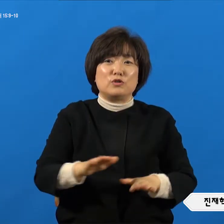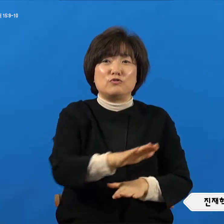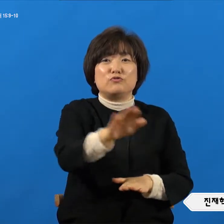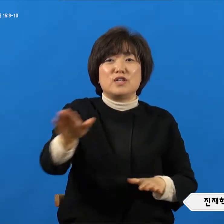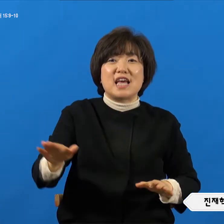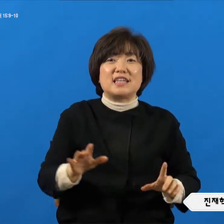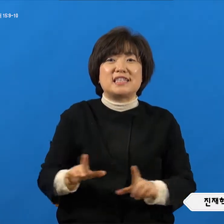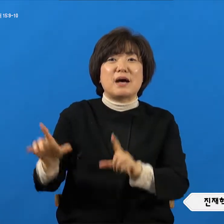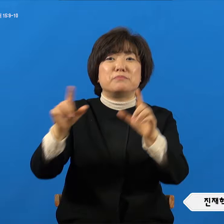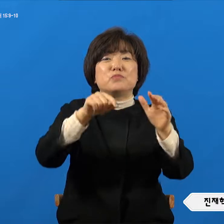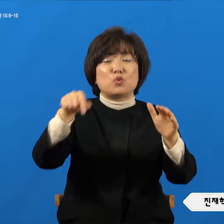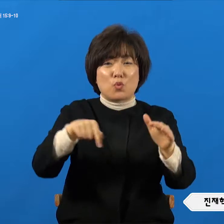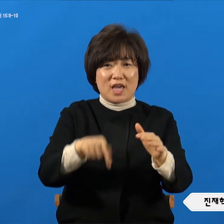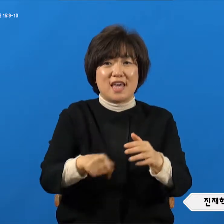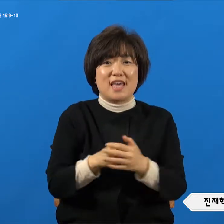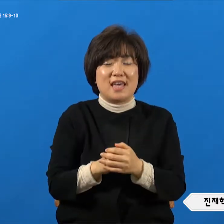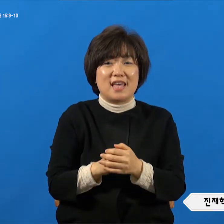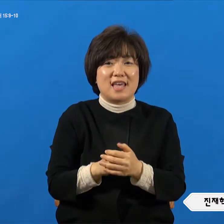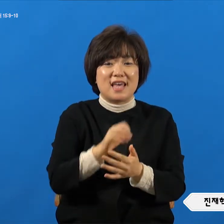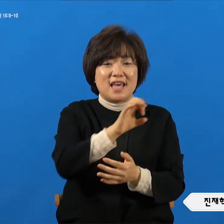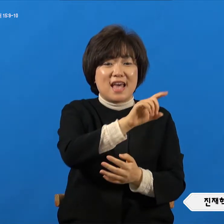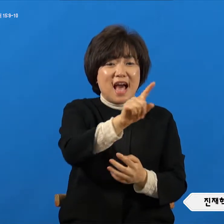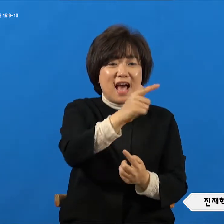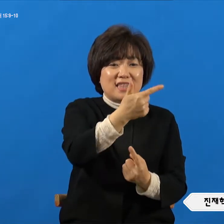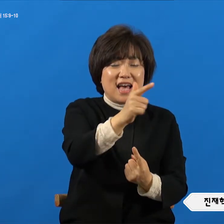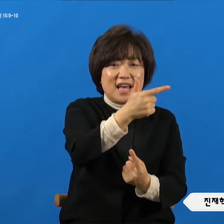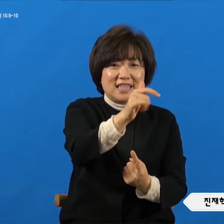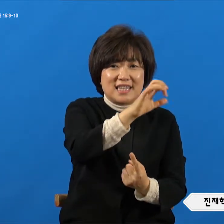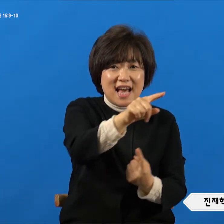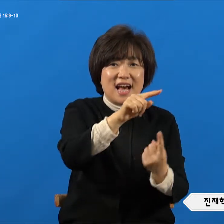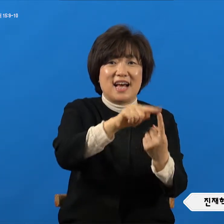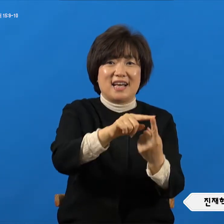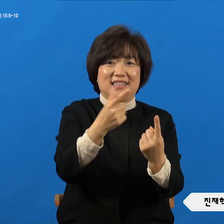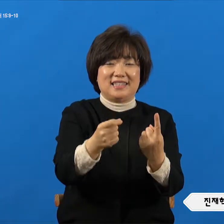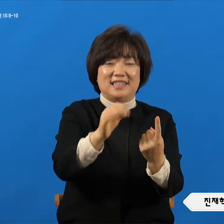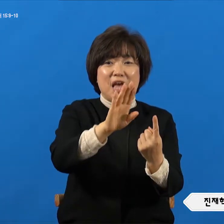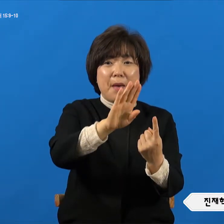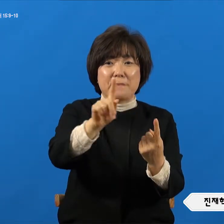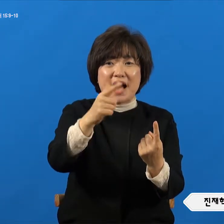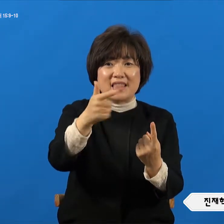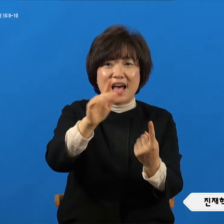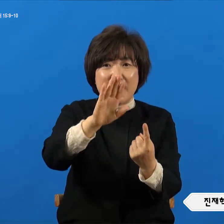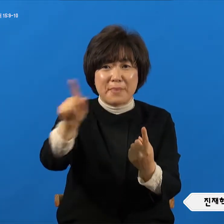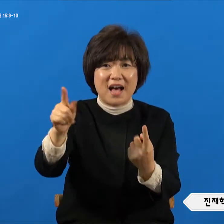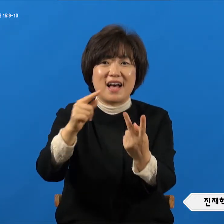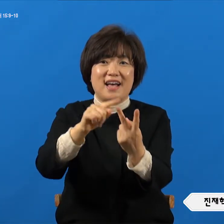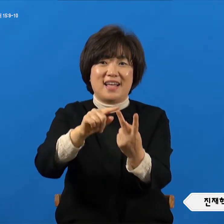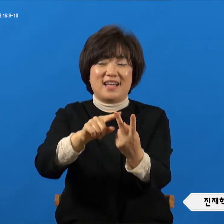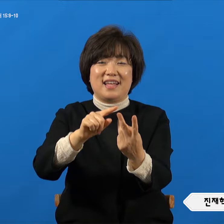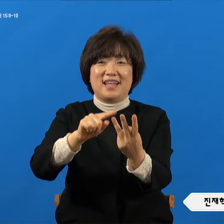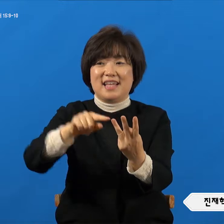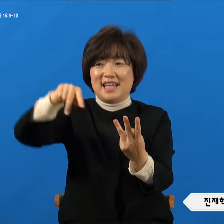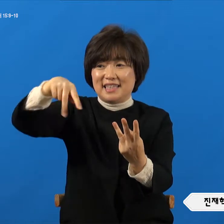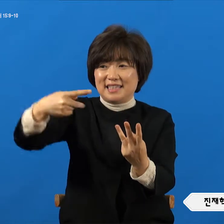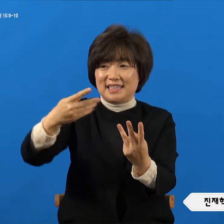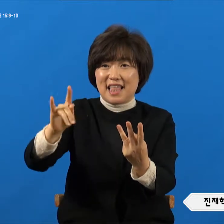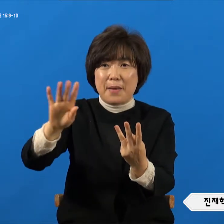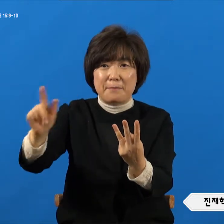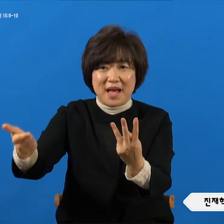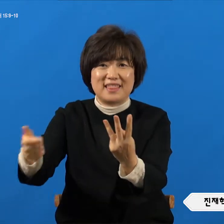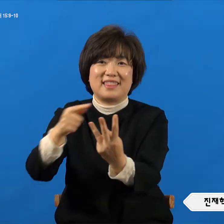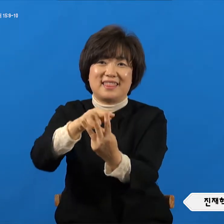삶 가운데도 그런 아나니아가 있었습니다. 그런 바나바가 있었습니다. 그런